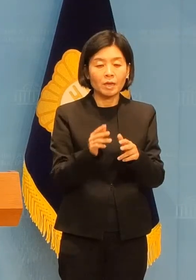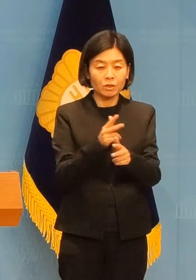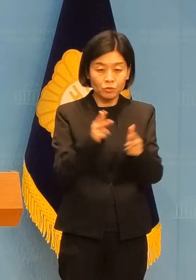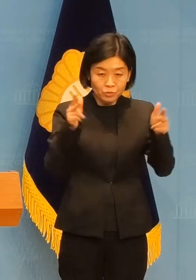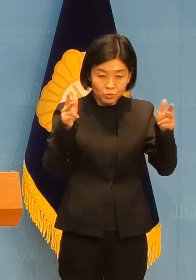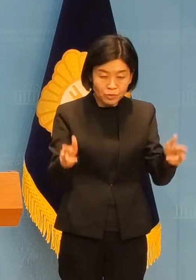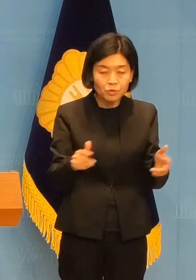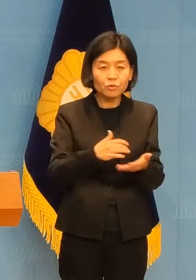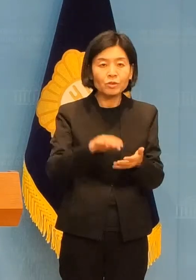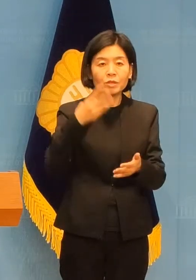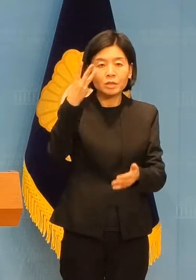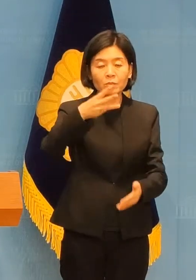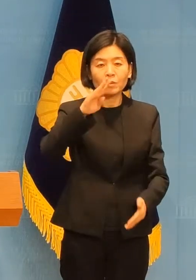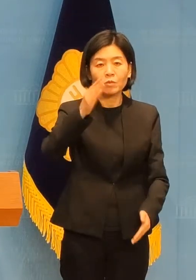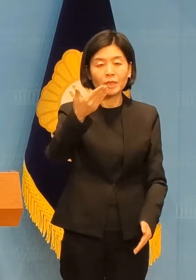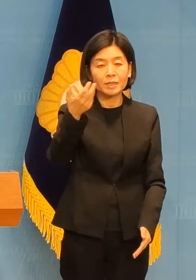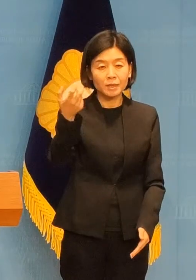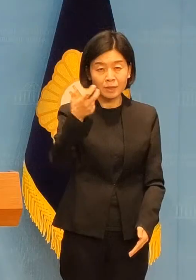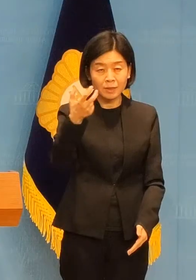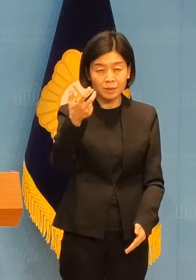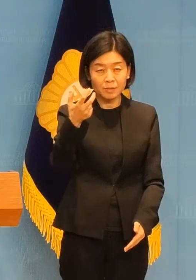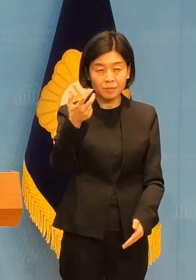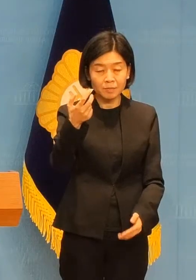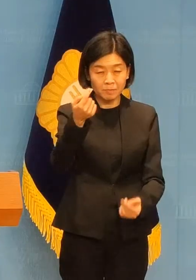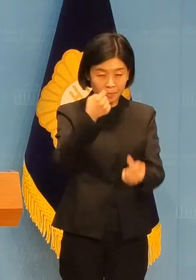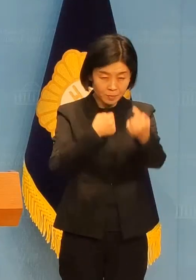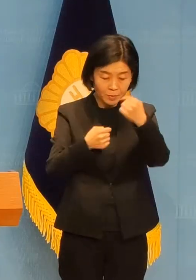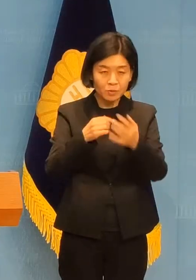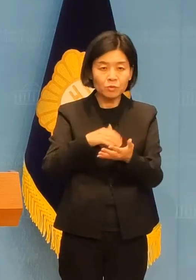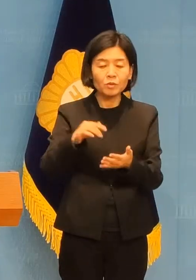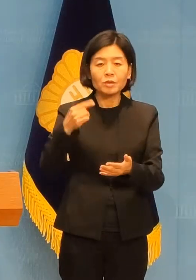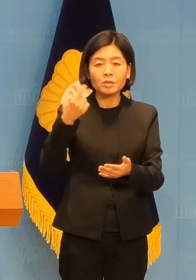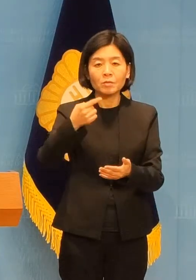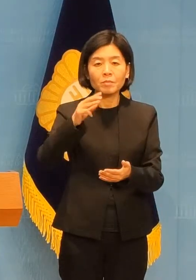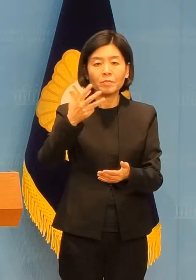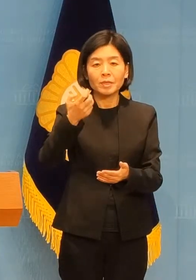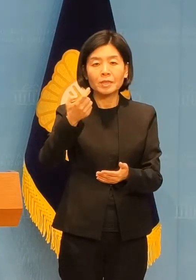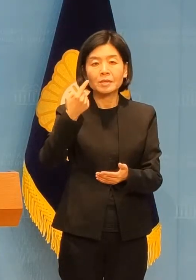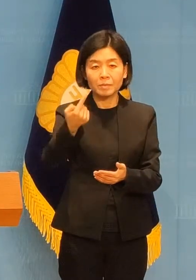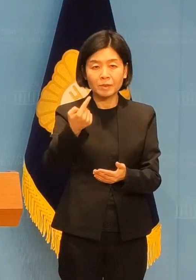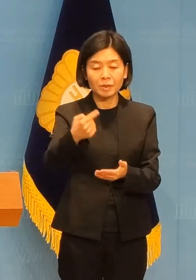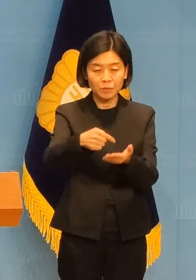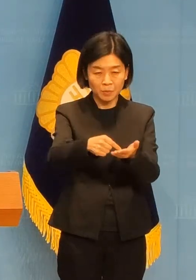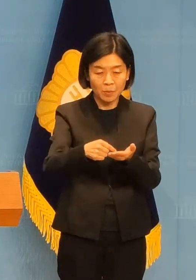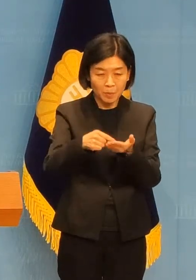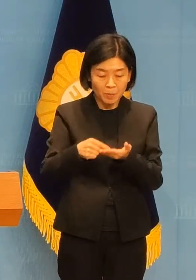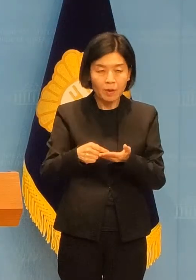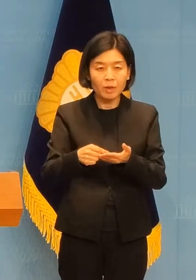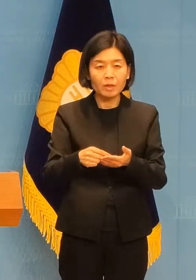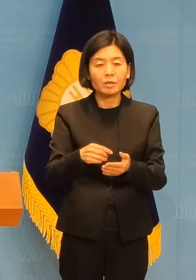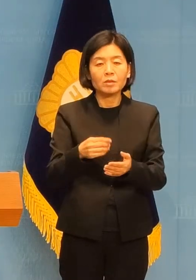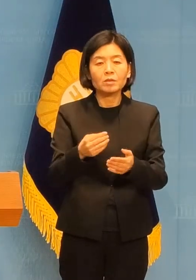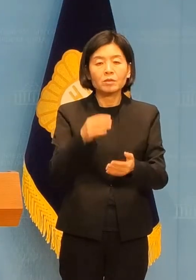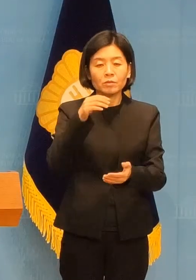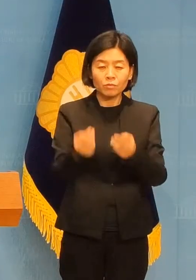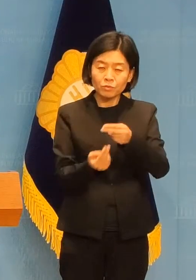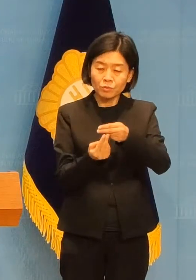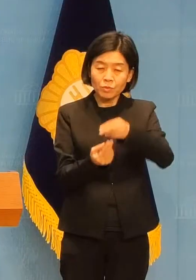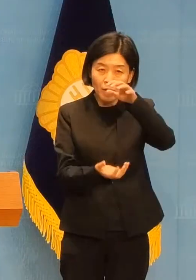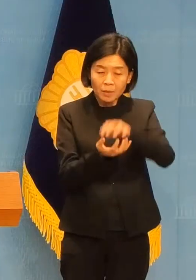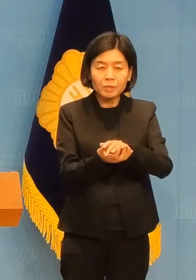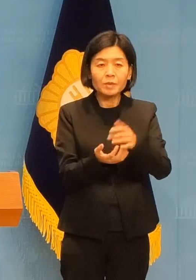3,970명이 방문했고 1,081건의 제보가 접수되었습니다. 누적 건수로는 70만